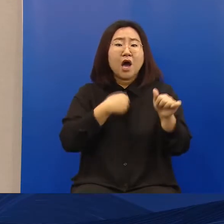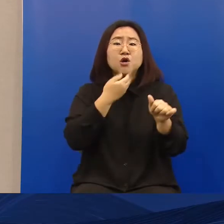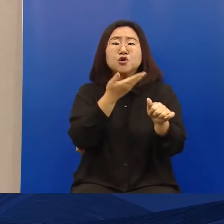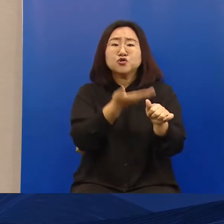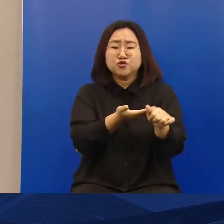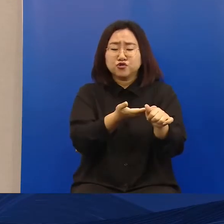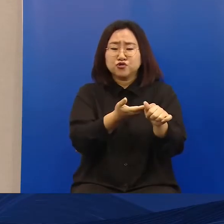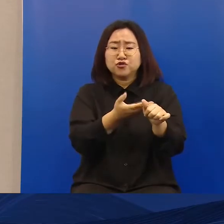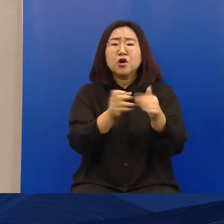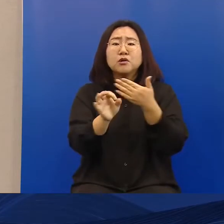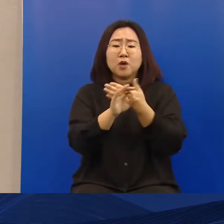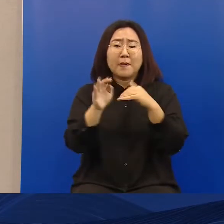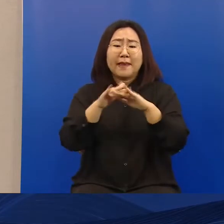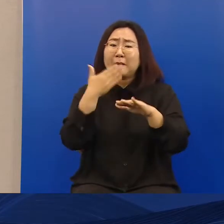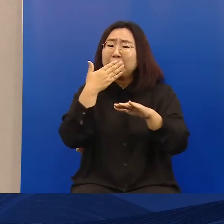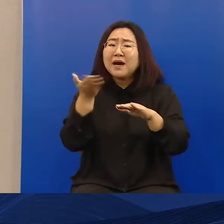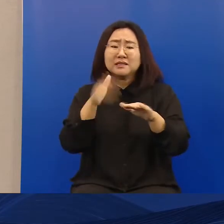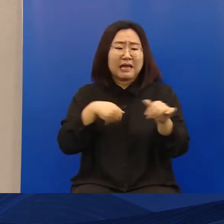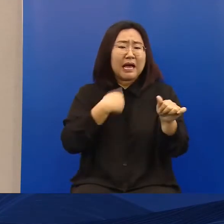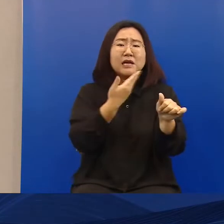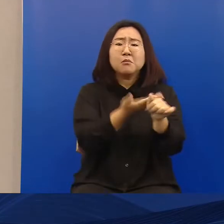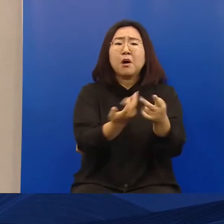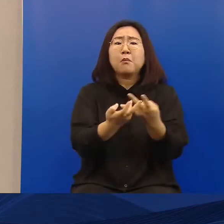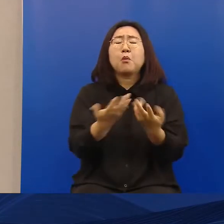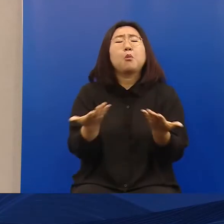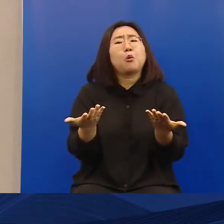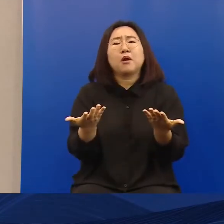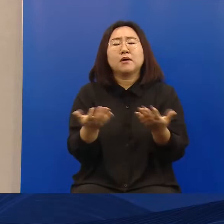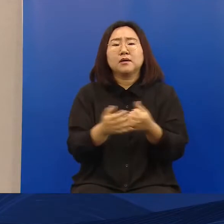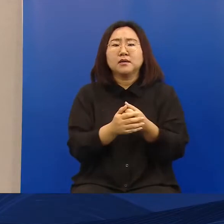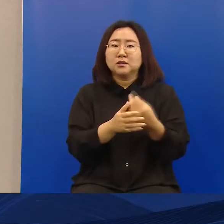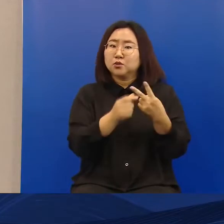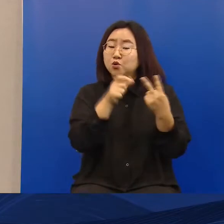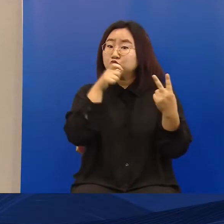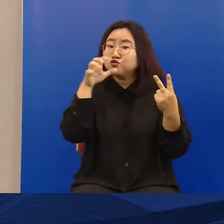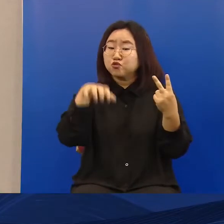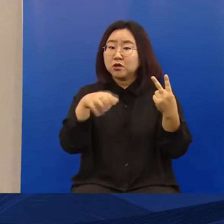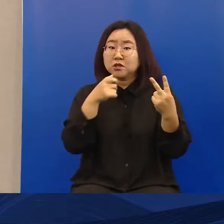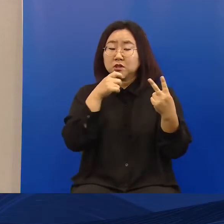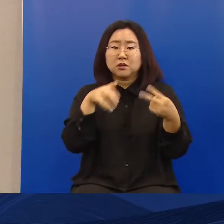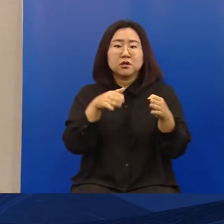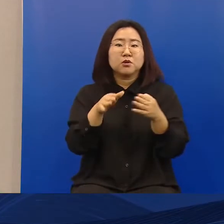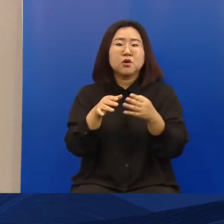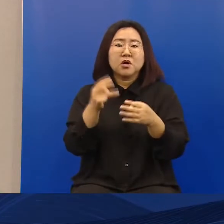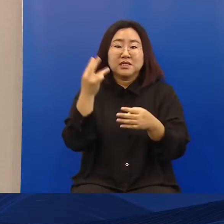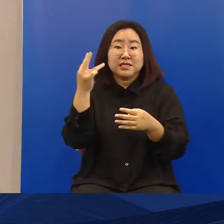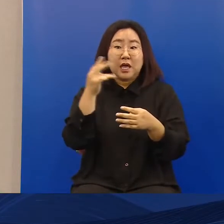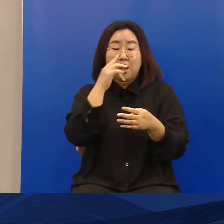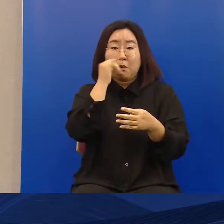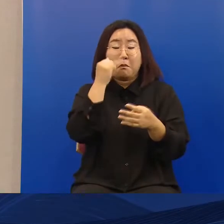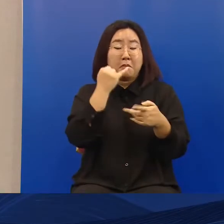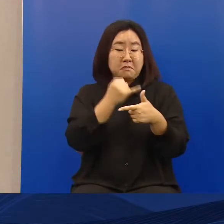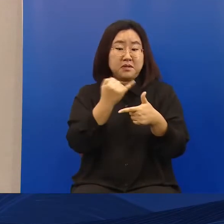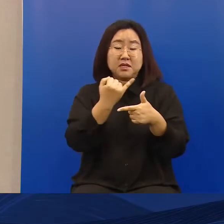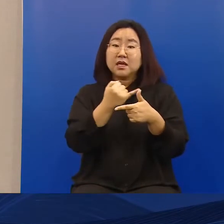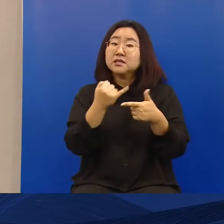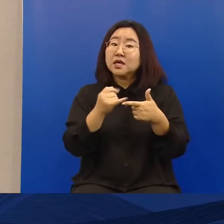알리면 해결된다는 걸 모르니까 그런 일이 있었고, 또 수원에서 생긴 또 다른 세모녀